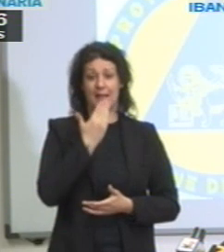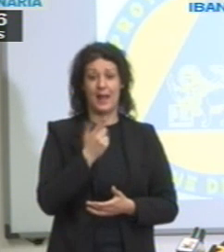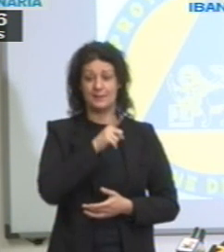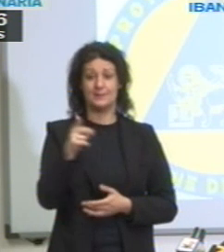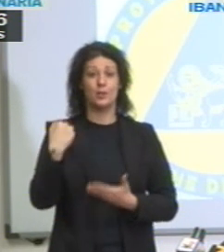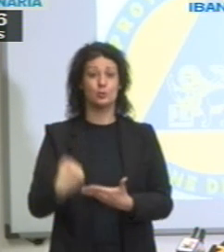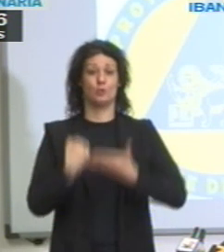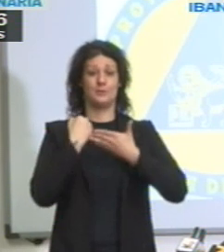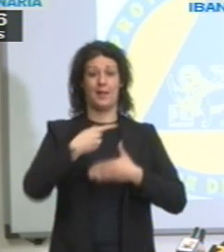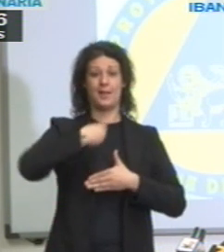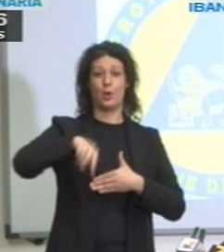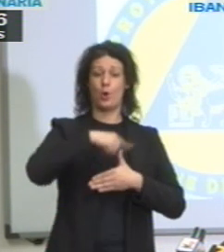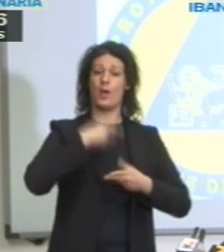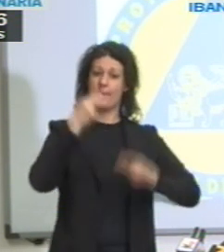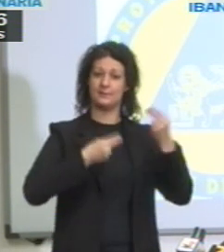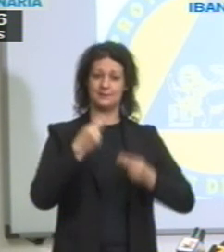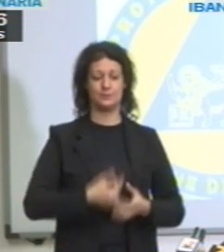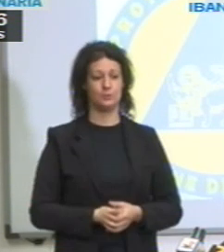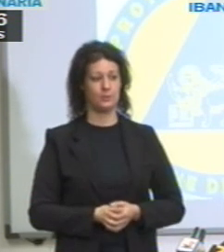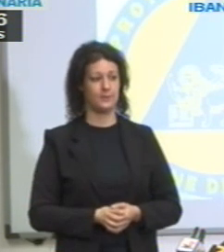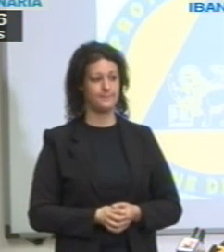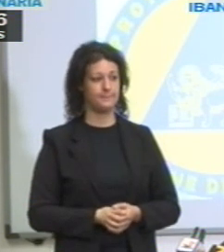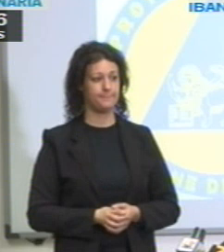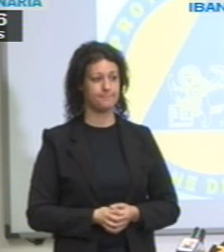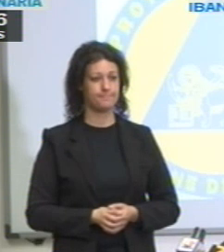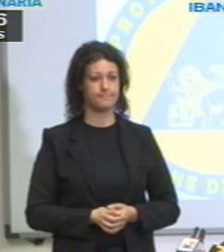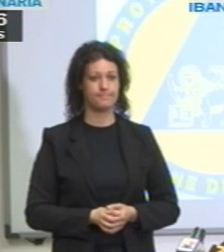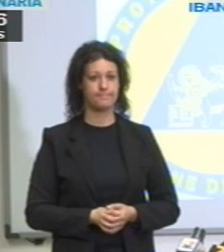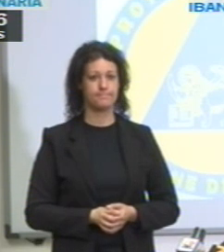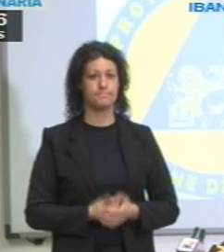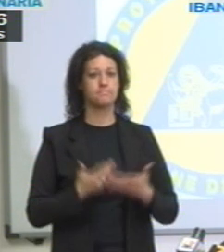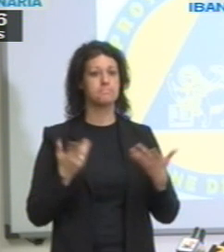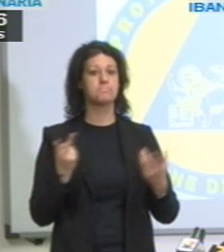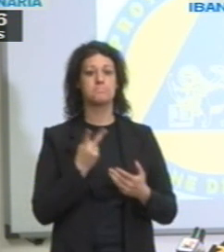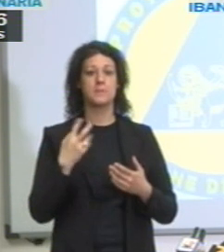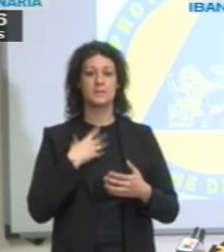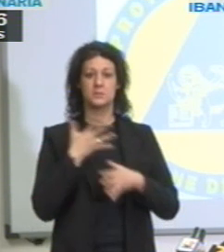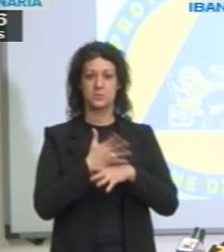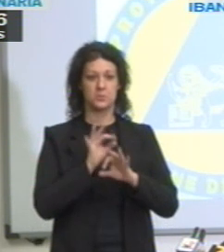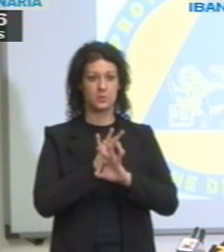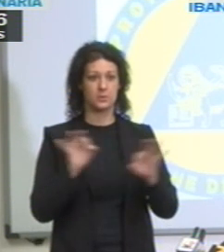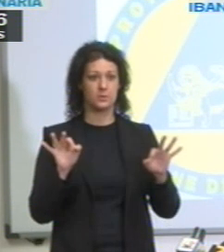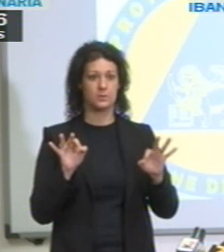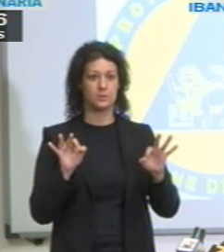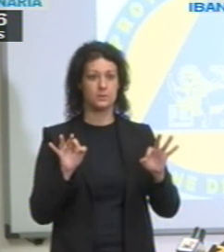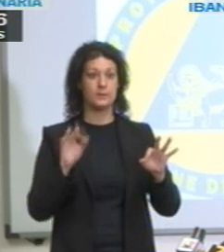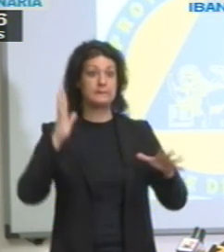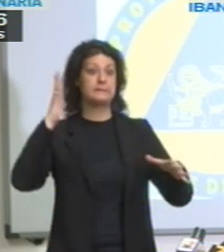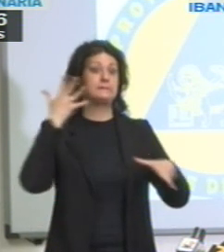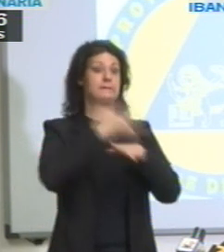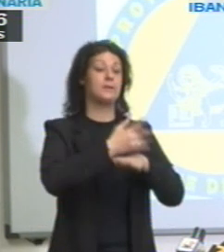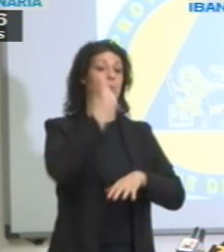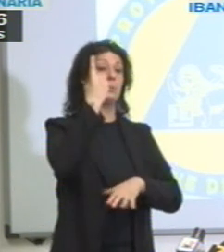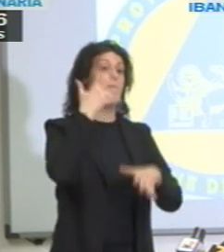nostre amministrazioni. E con questo, se gli assessori non hanno da chiarire... Grazie. C'è un tema sempre caro, quello